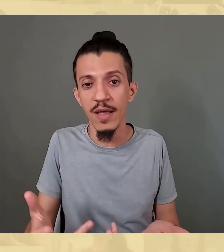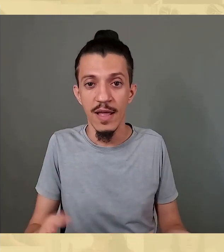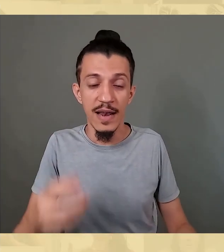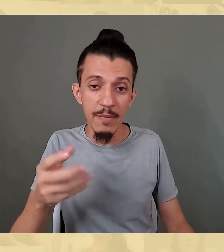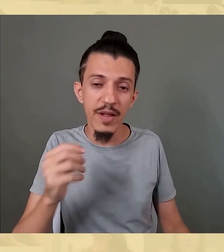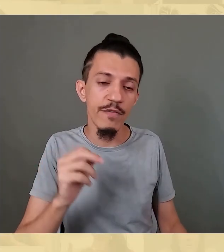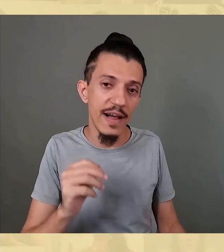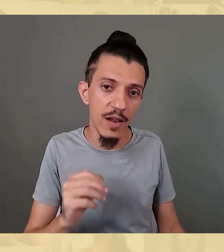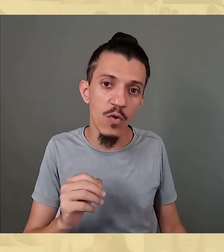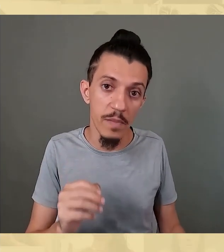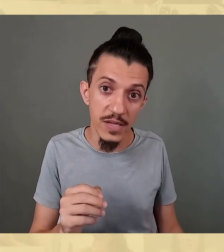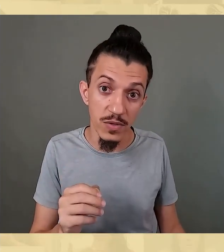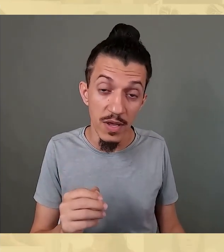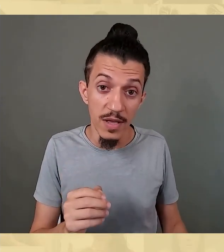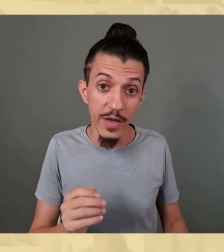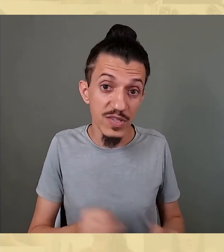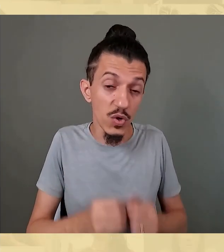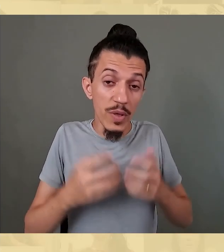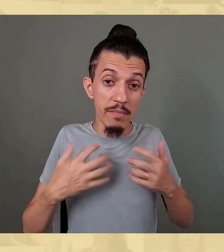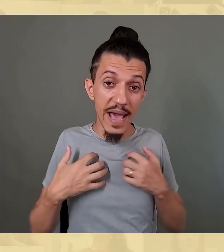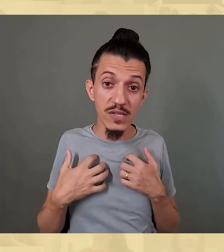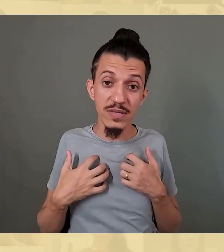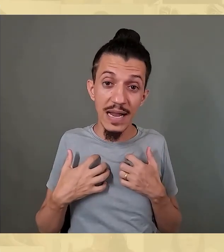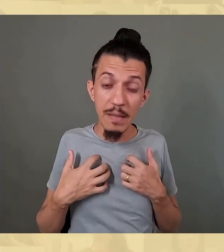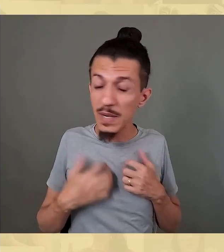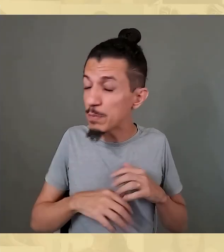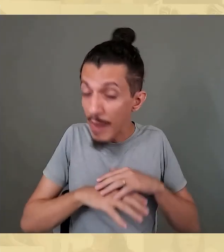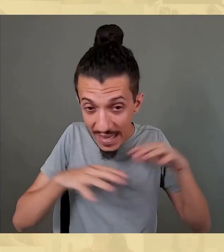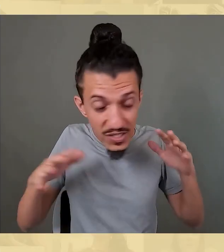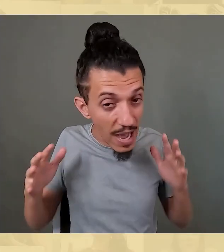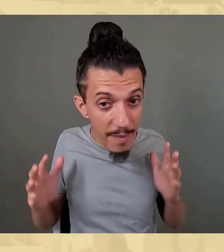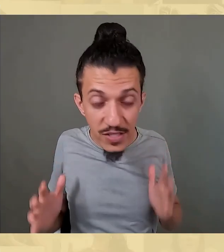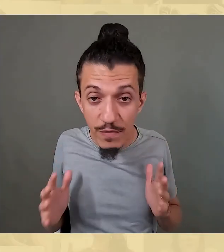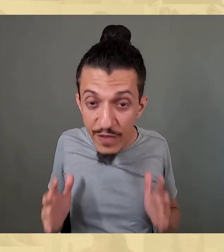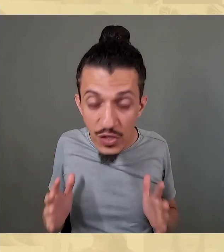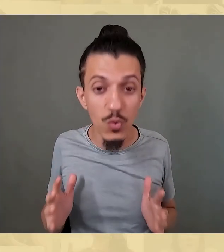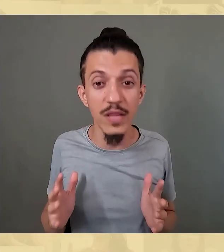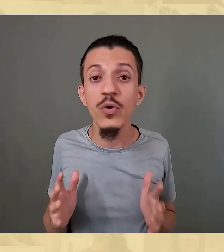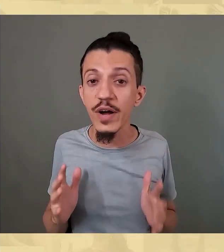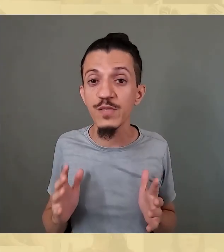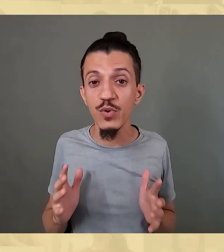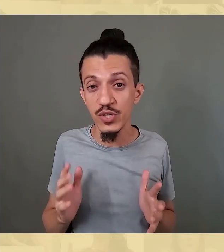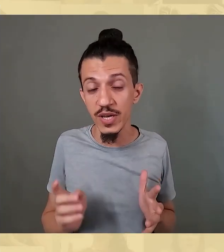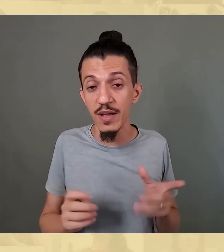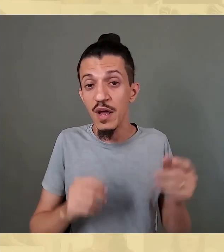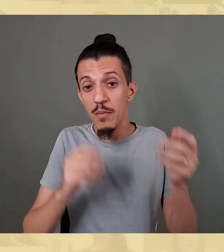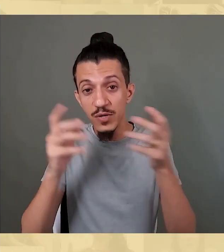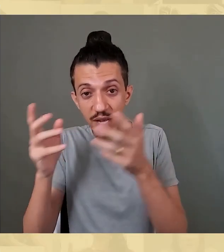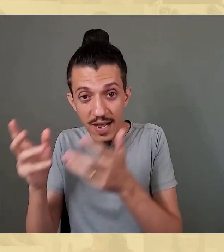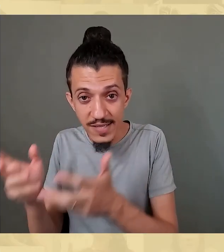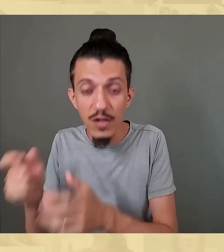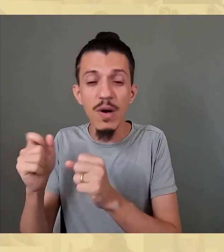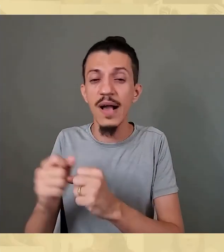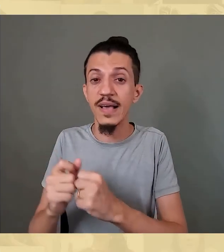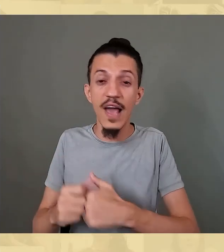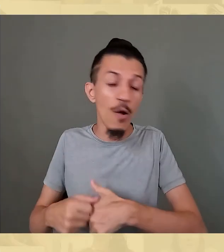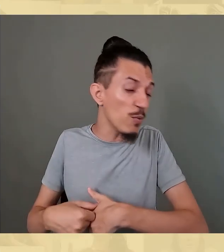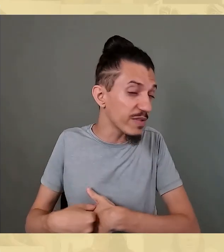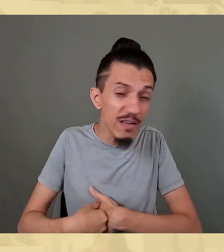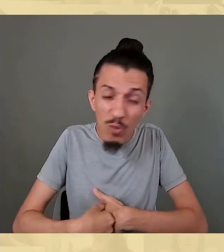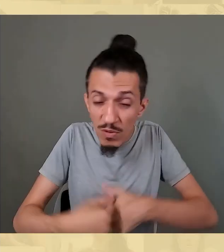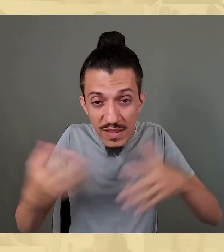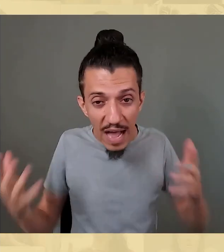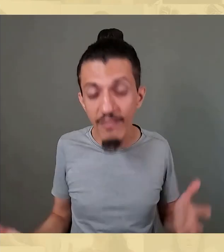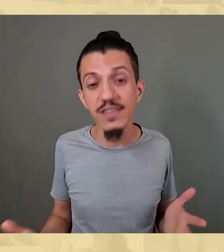aquilo. Lembra que eu falei no começo que eu estou imerso na Libras praticamente 24 horas por dia, por ser casado com a Raquel, por